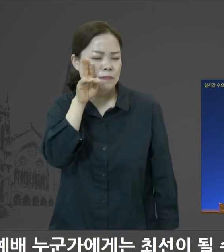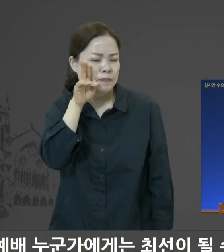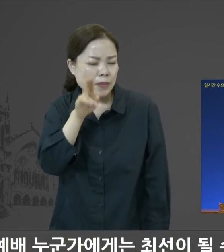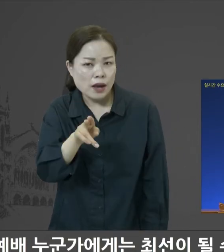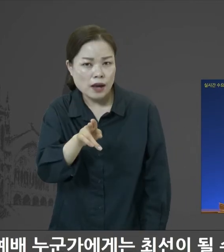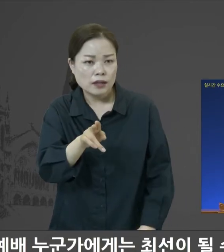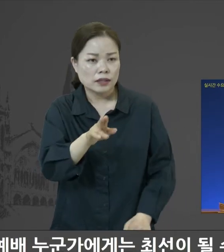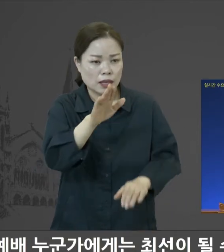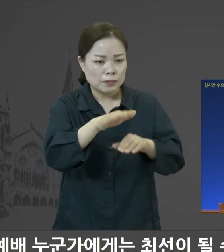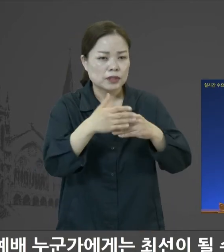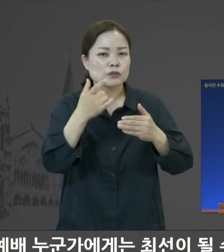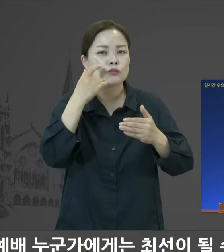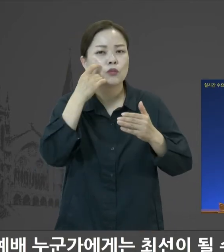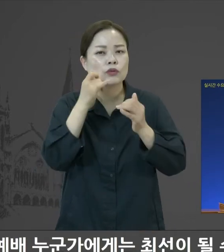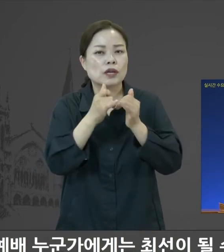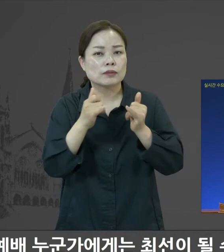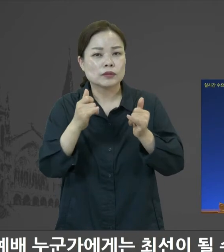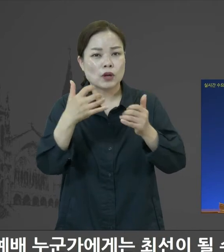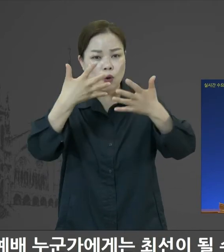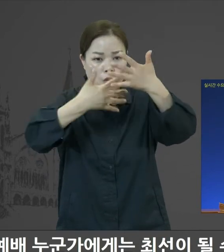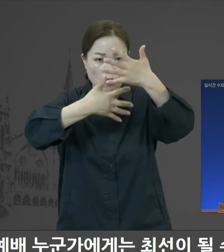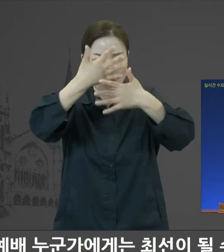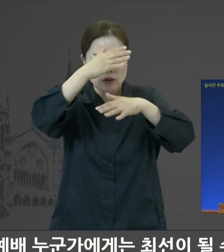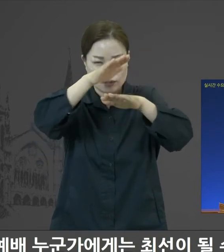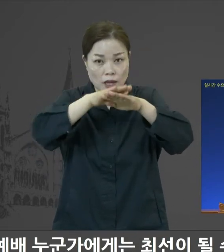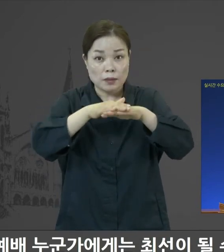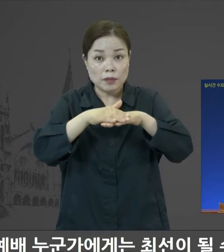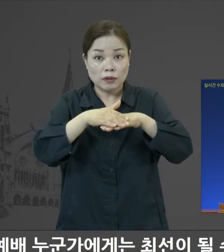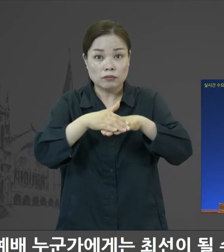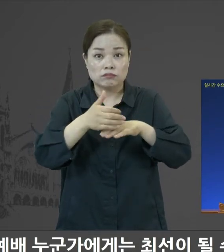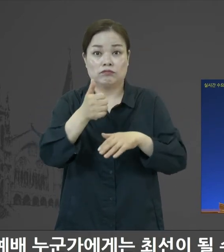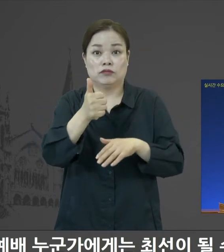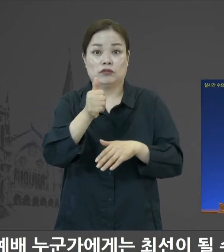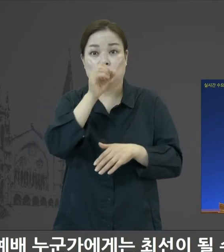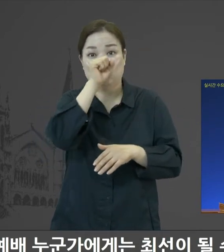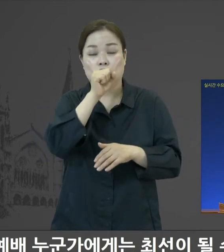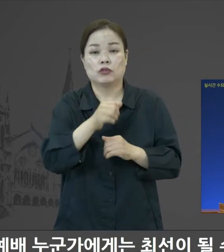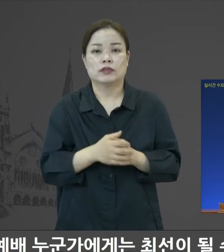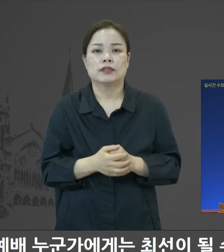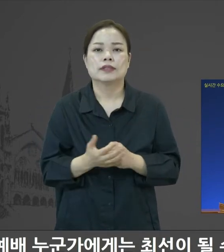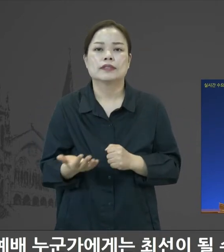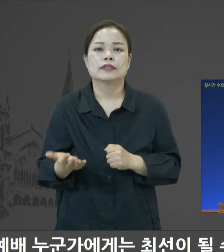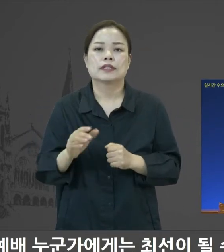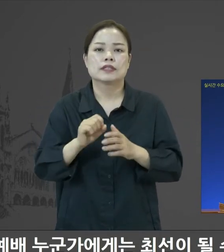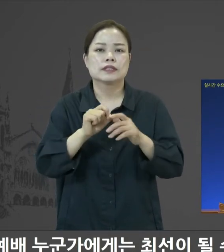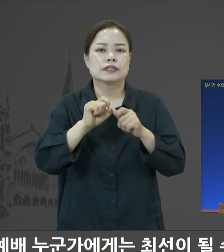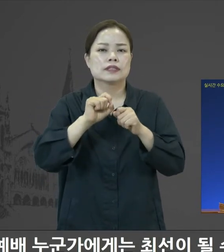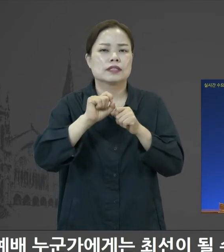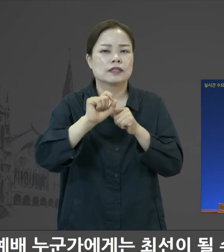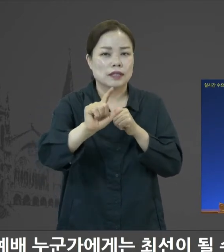못하시는 분들은 온라인 예배가 최선책이 될 수 있죠. 그러나 대다수